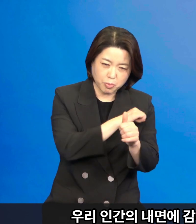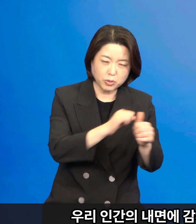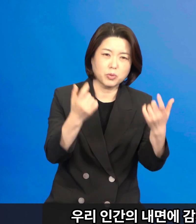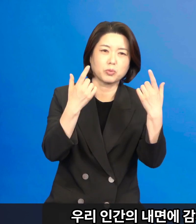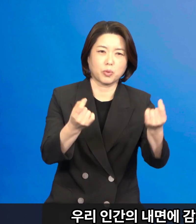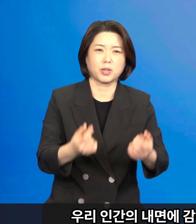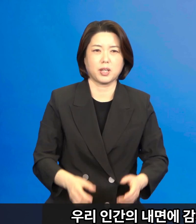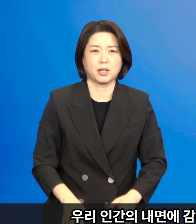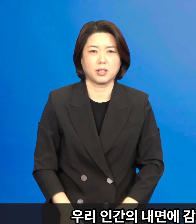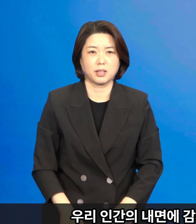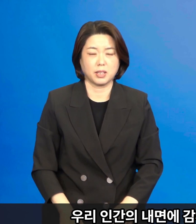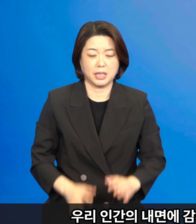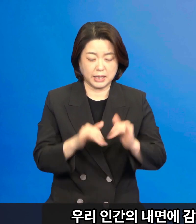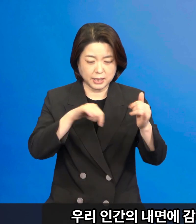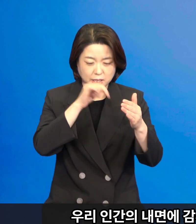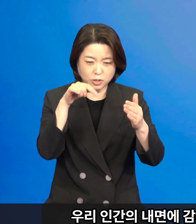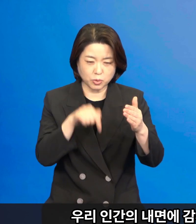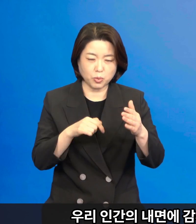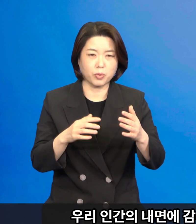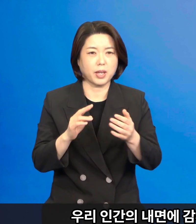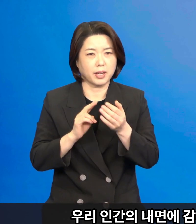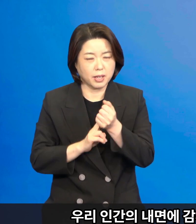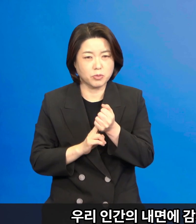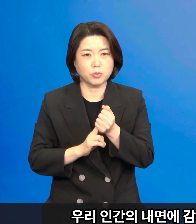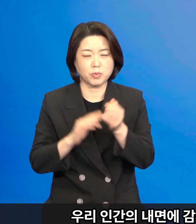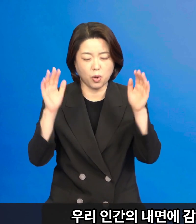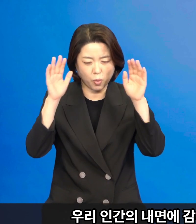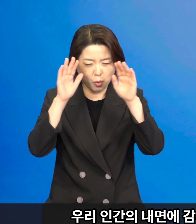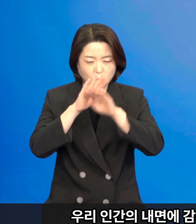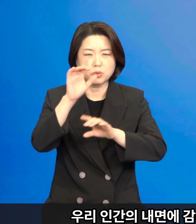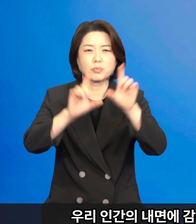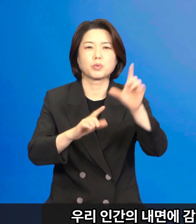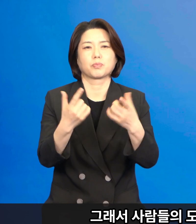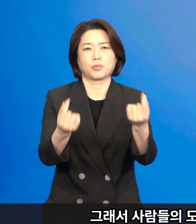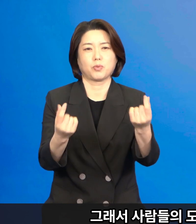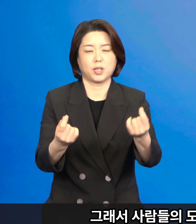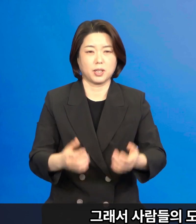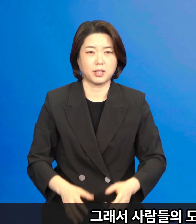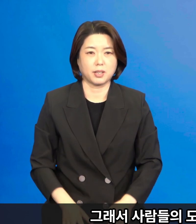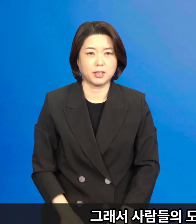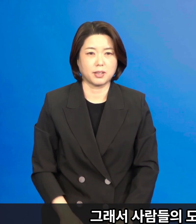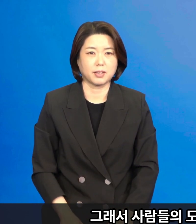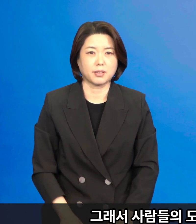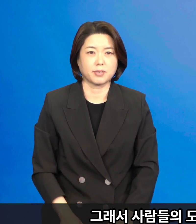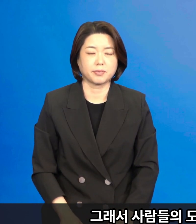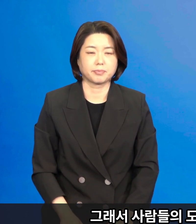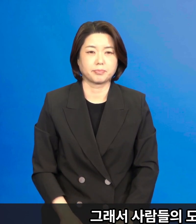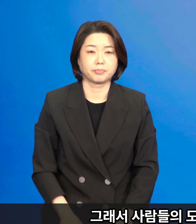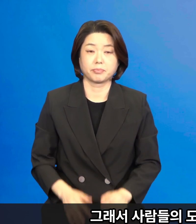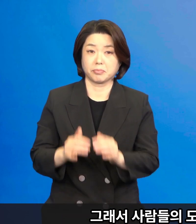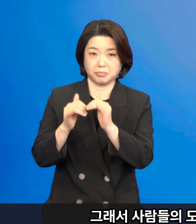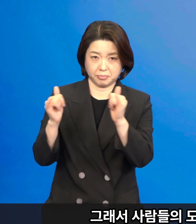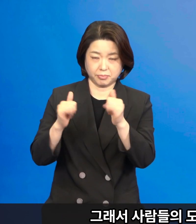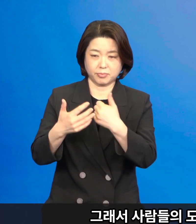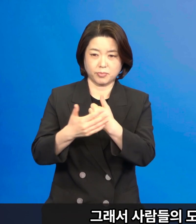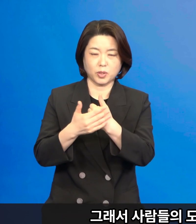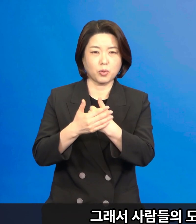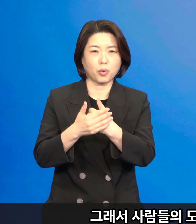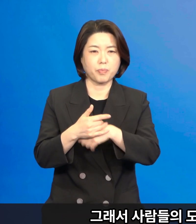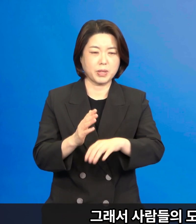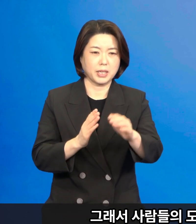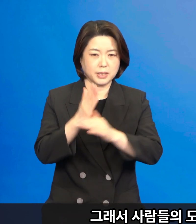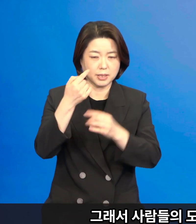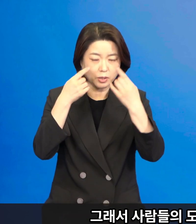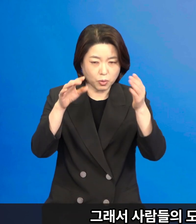감추어진 연약한 어두운 모습이에요. 그래서 사람들의 도움에 지나친